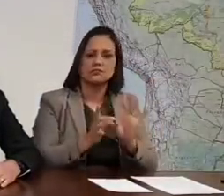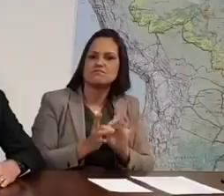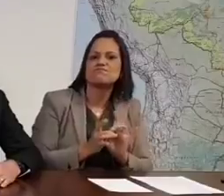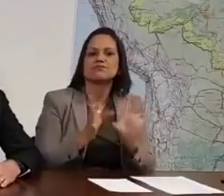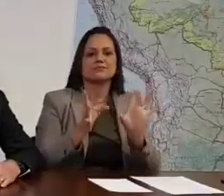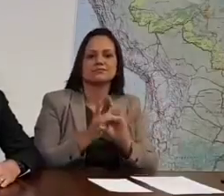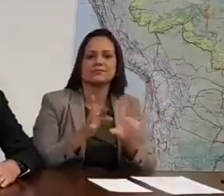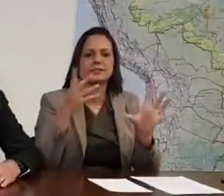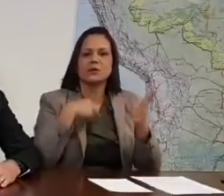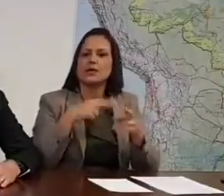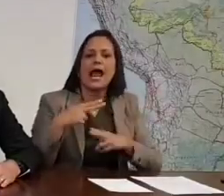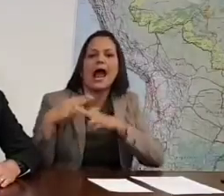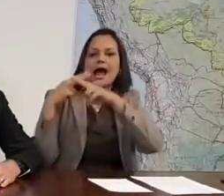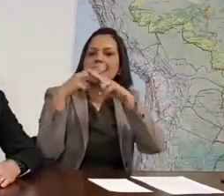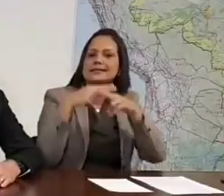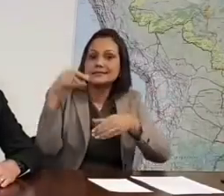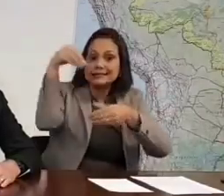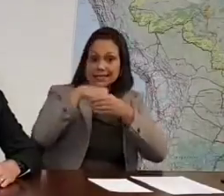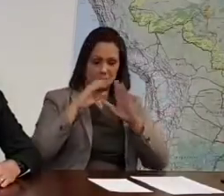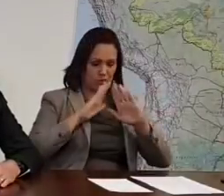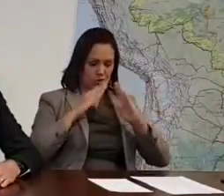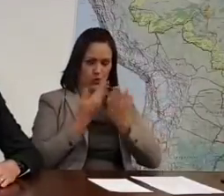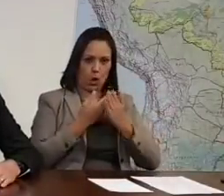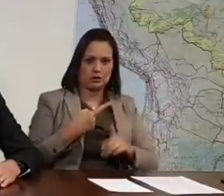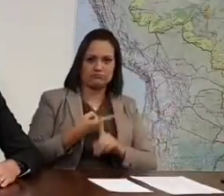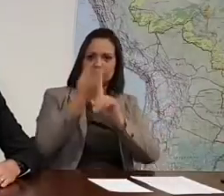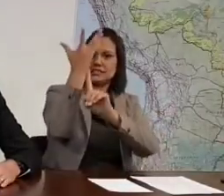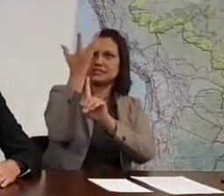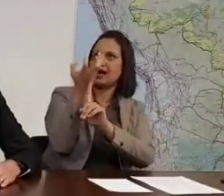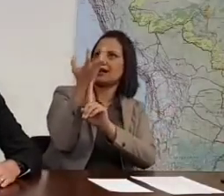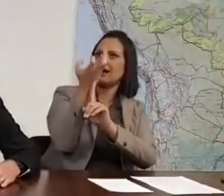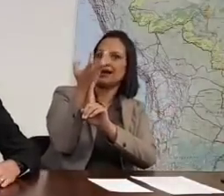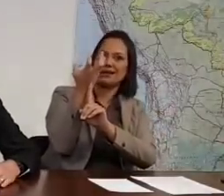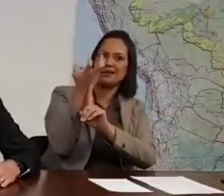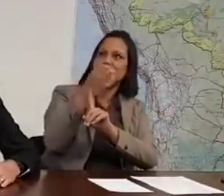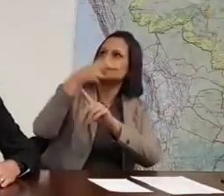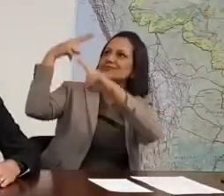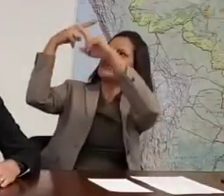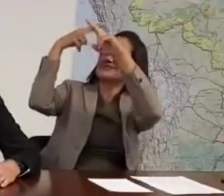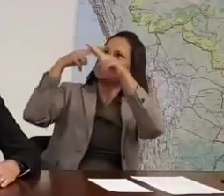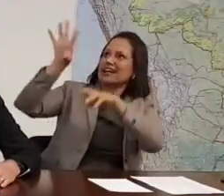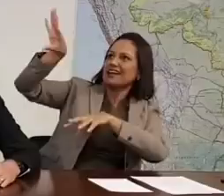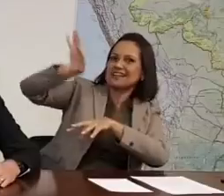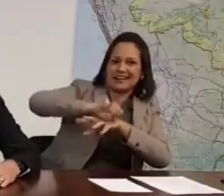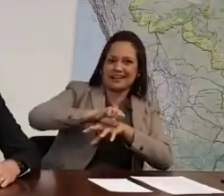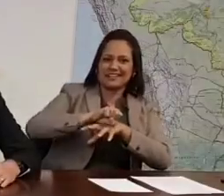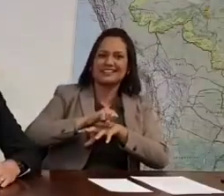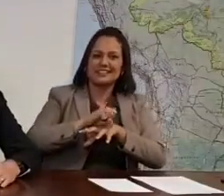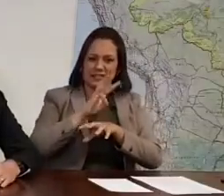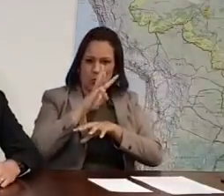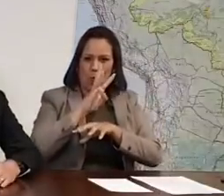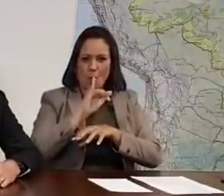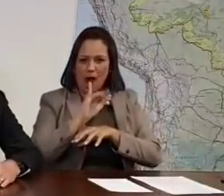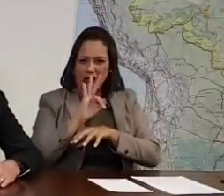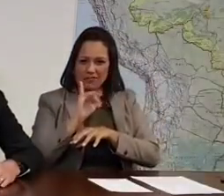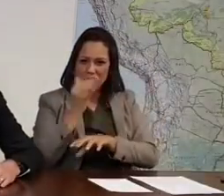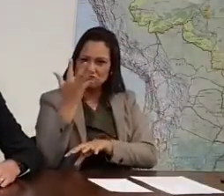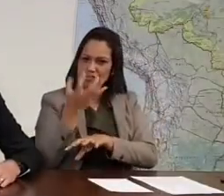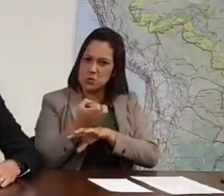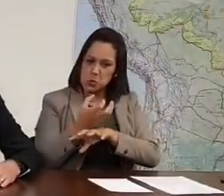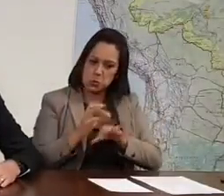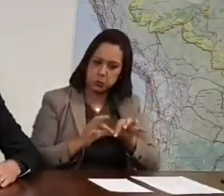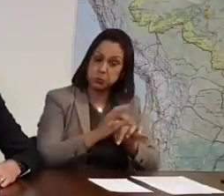disponibilizando uma pequena antena que é instalada na escola ou na comunidade. Então, via sinal do Wi-Fi, 300 metros, o pessoal tem